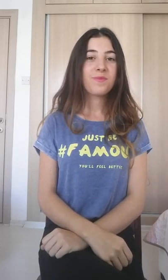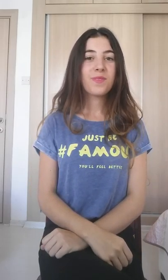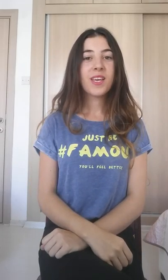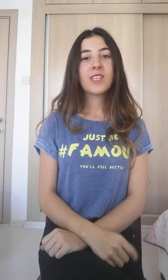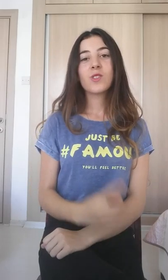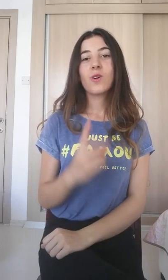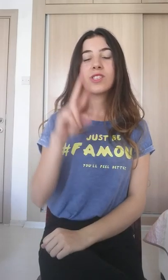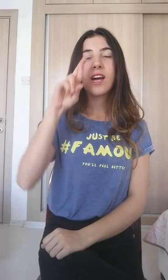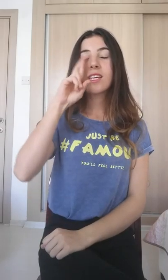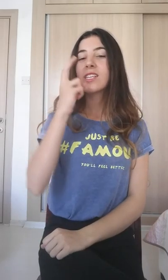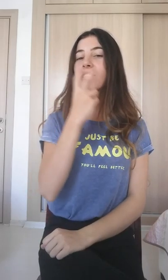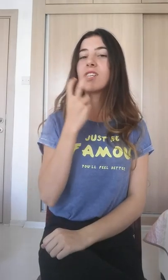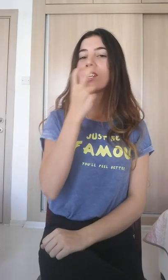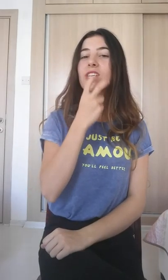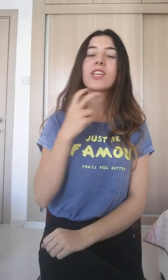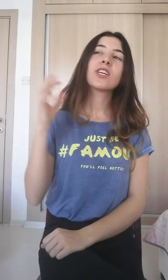bekliyorum. Son şarkı